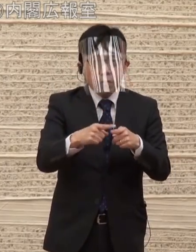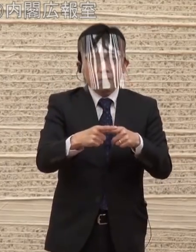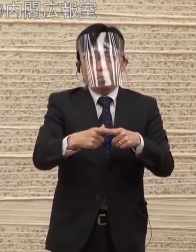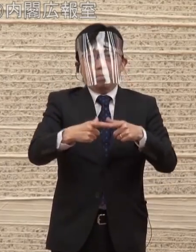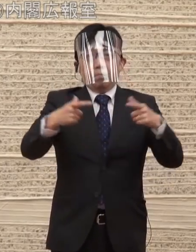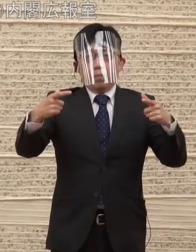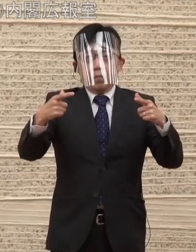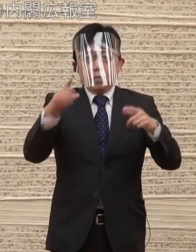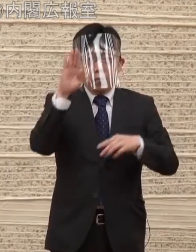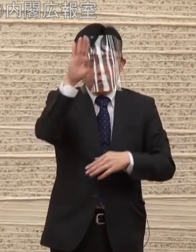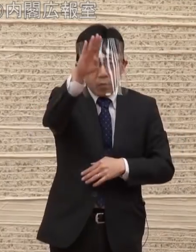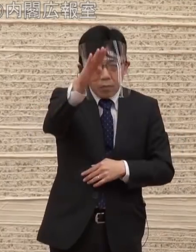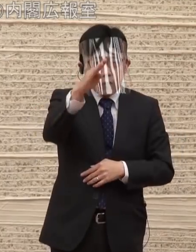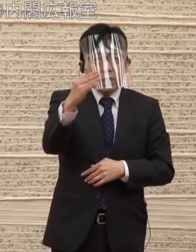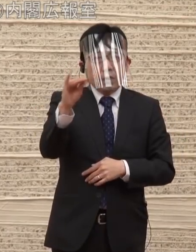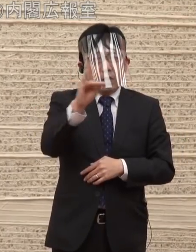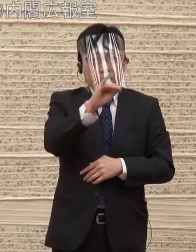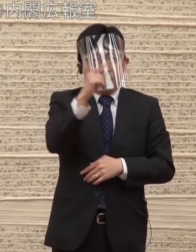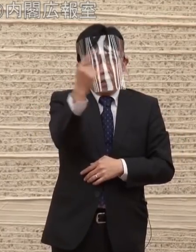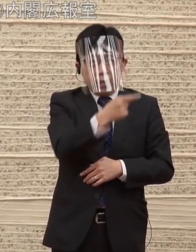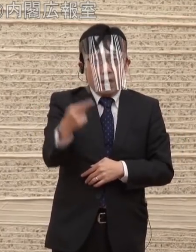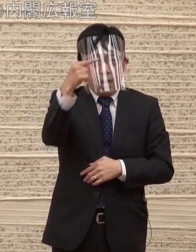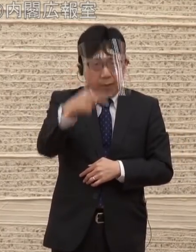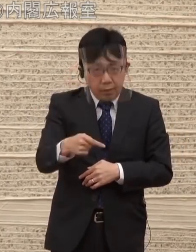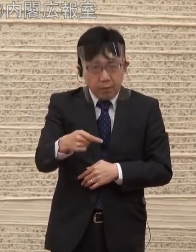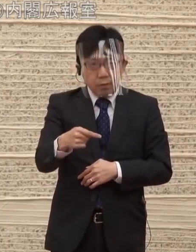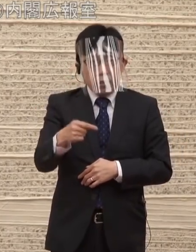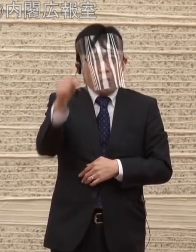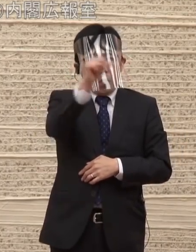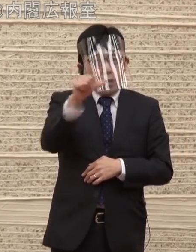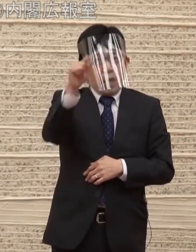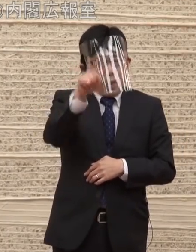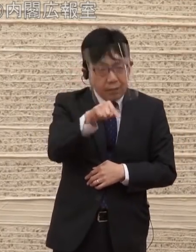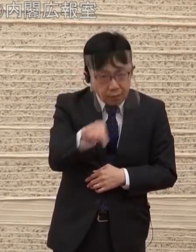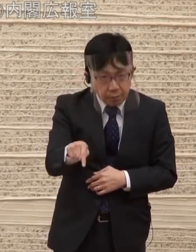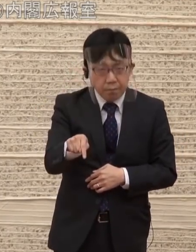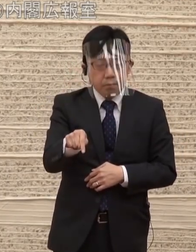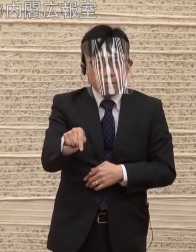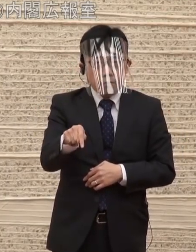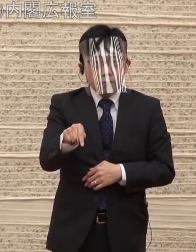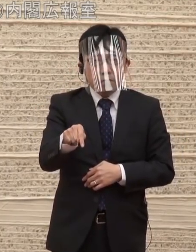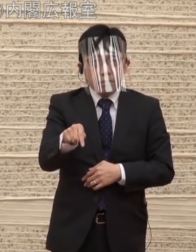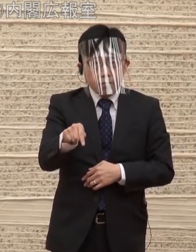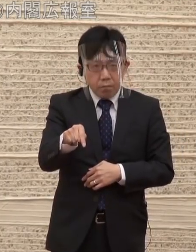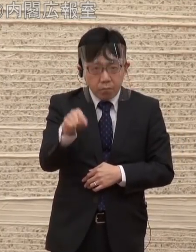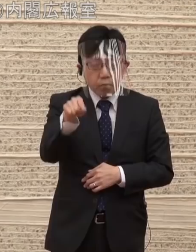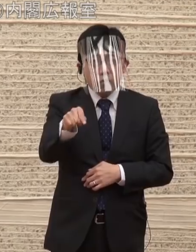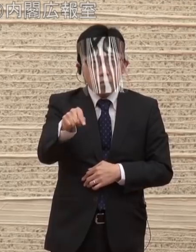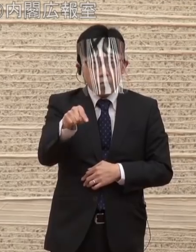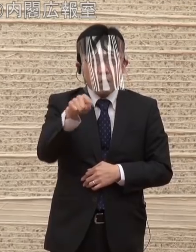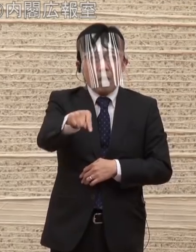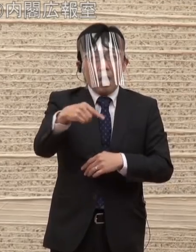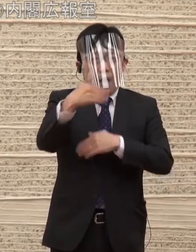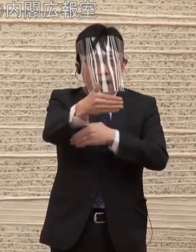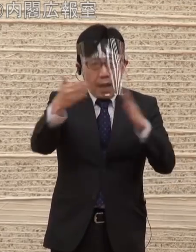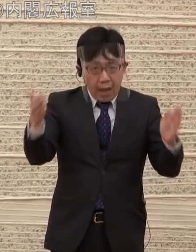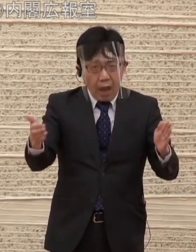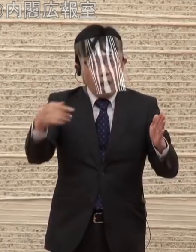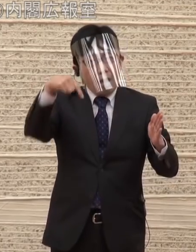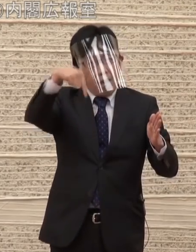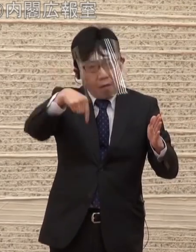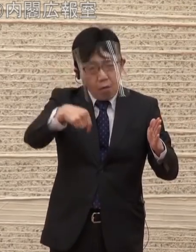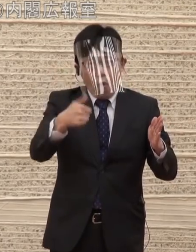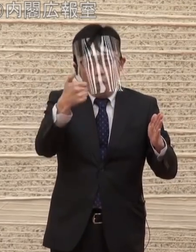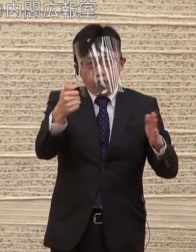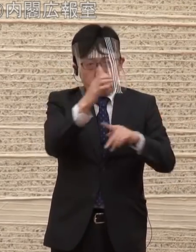希望5000人規模さあには主要率50%へと順次拡大し